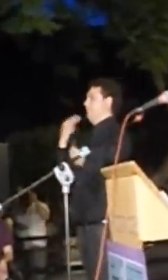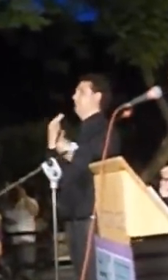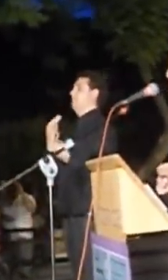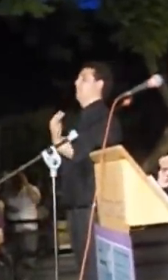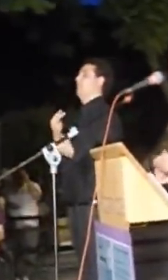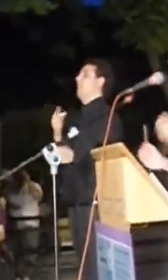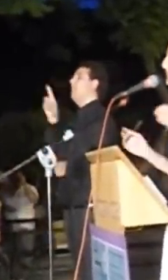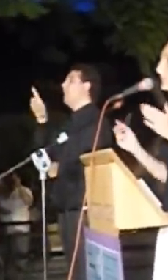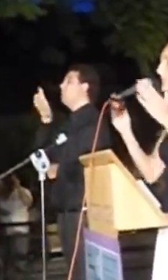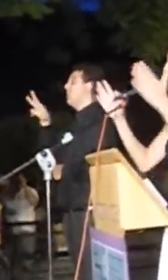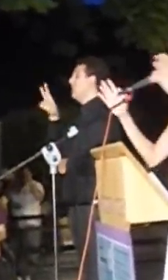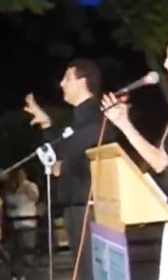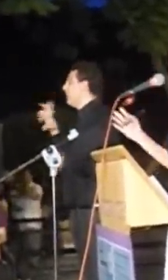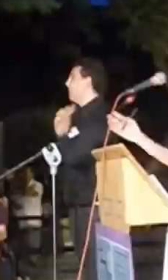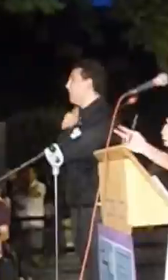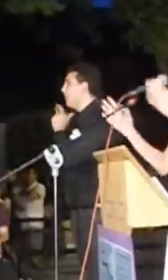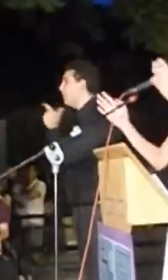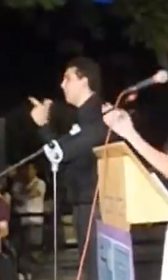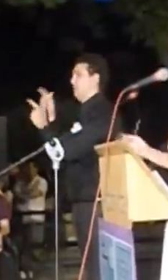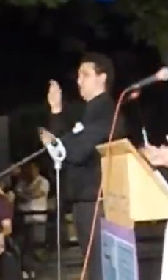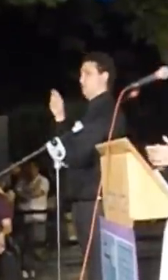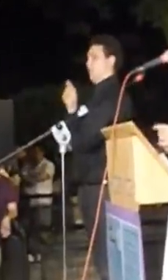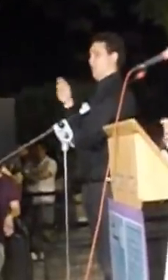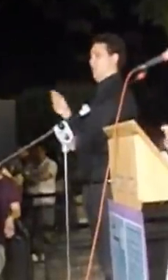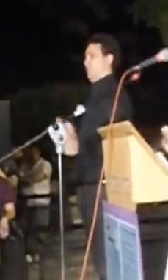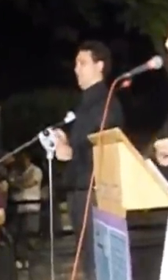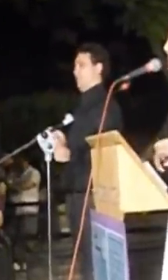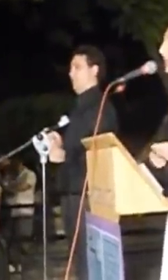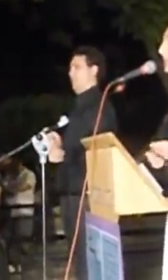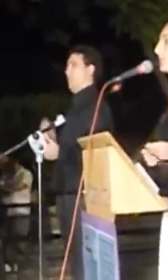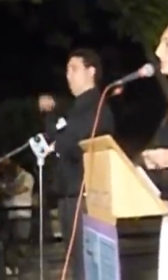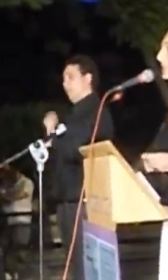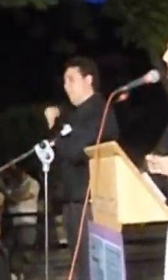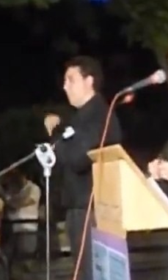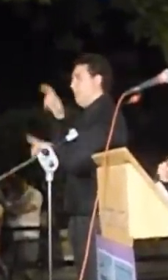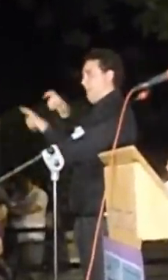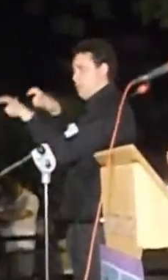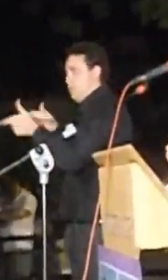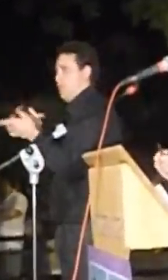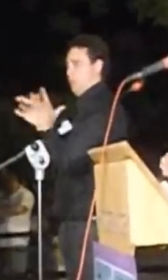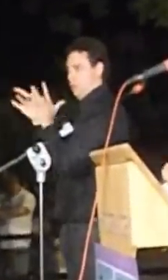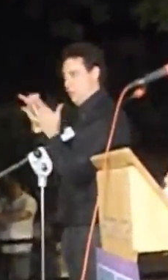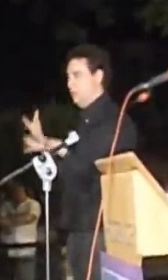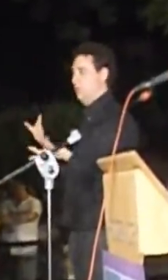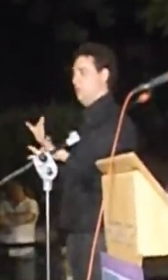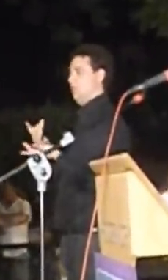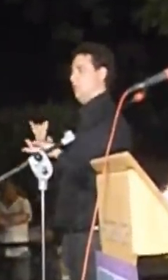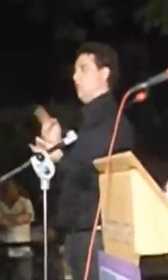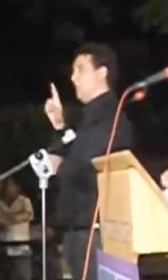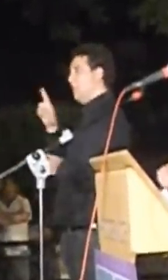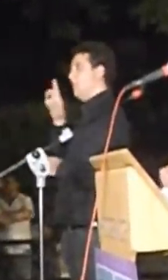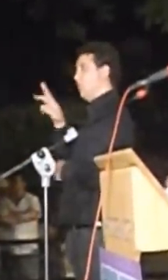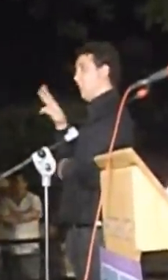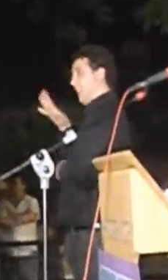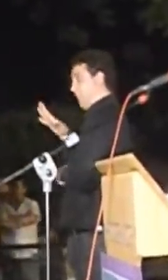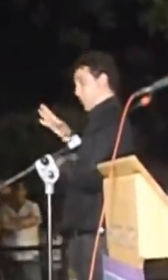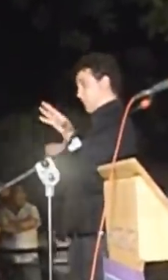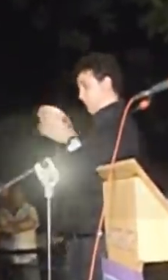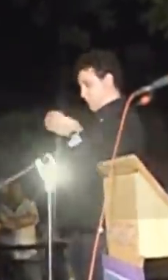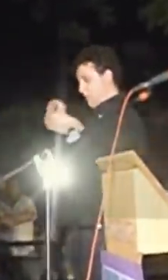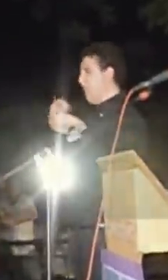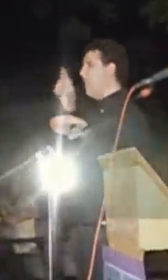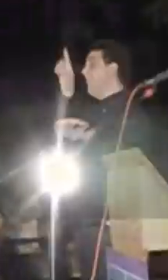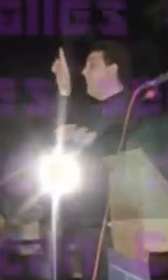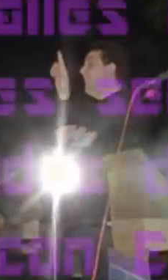reuniones con distintas plataformas gentes organizaciones etcétera de las cuales 119